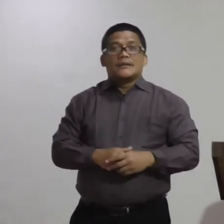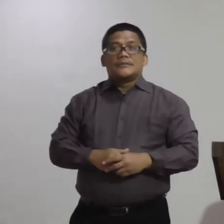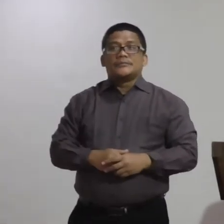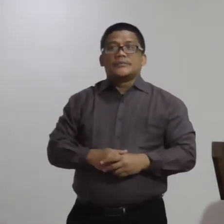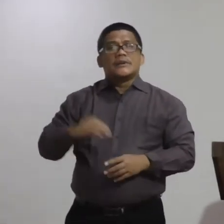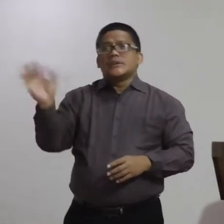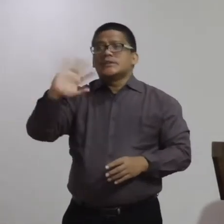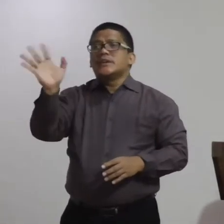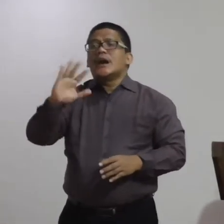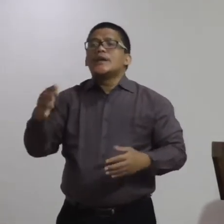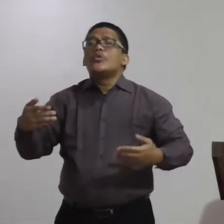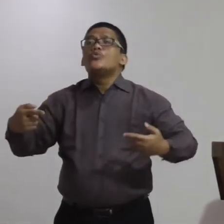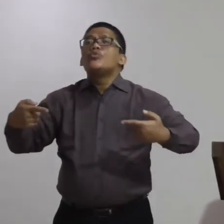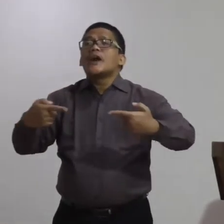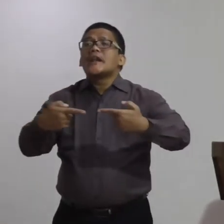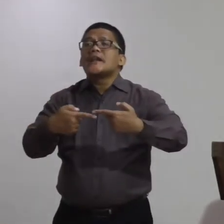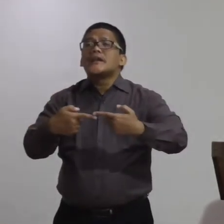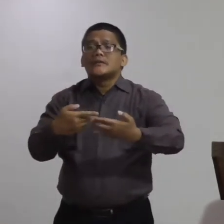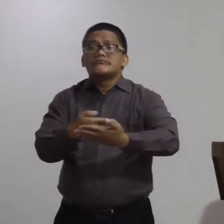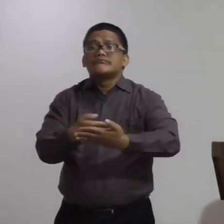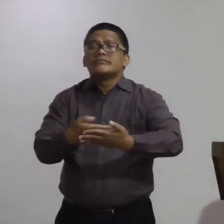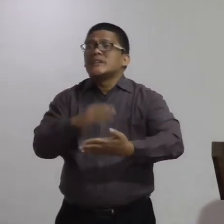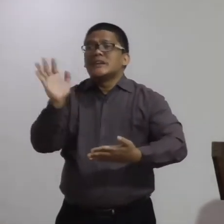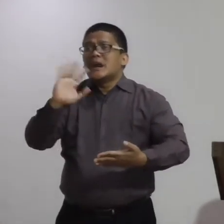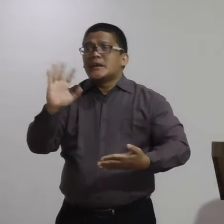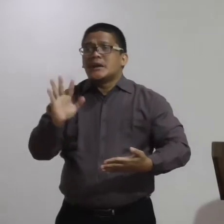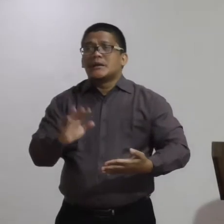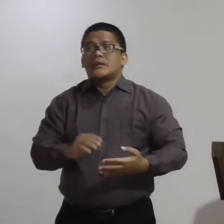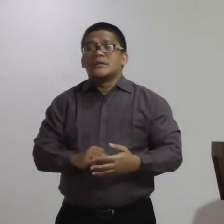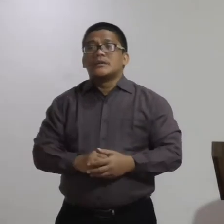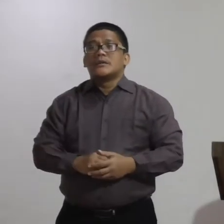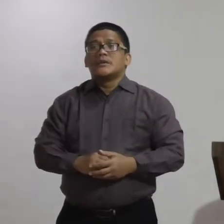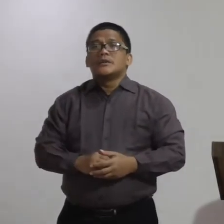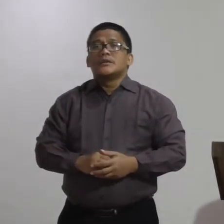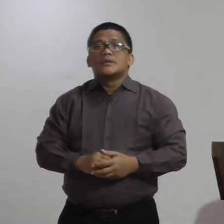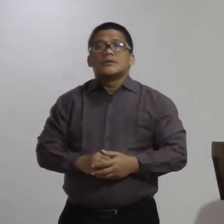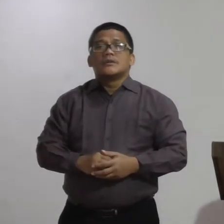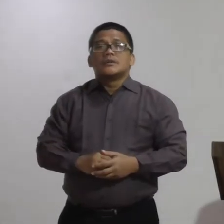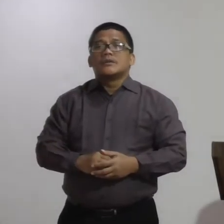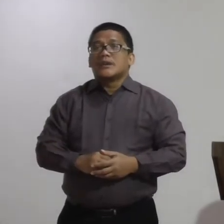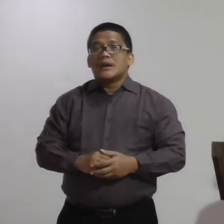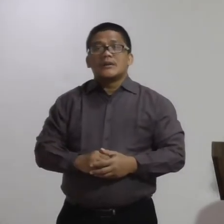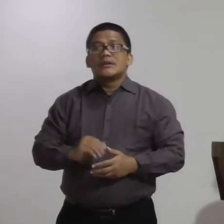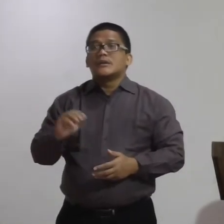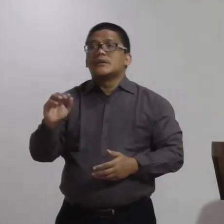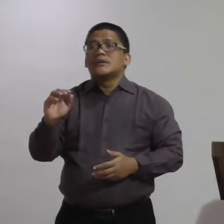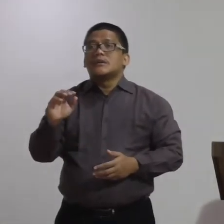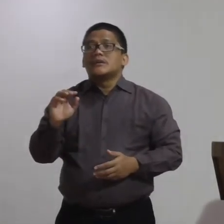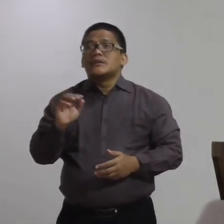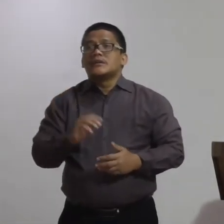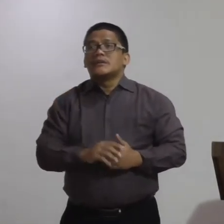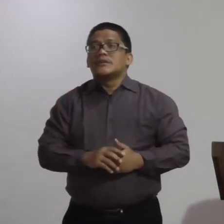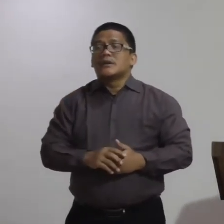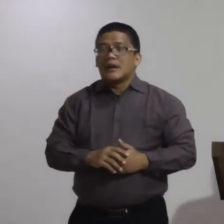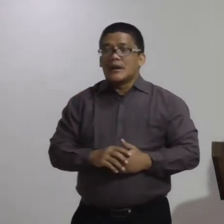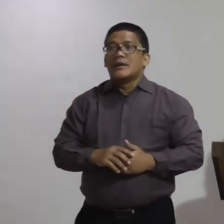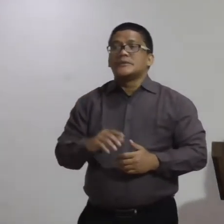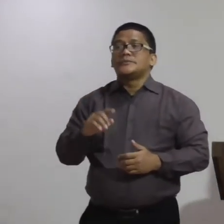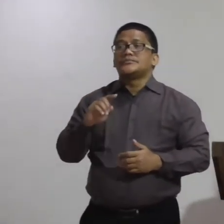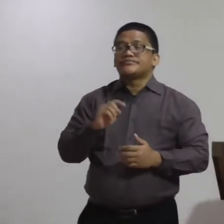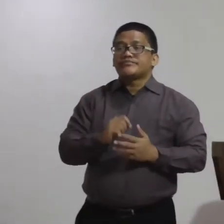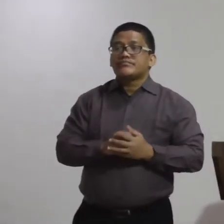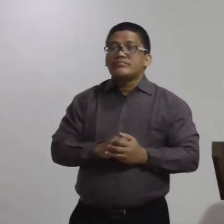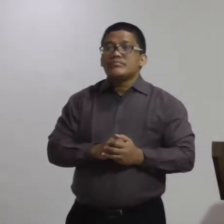tidak ada hubungan lagi, tidak ada harus kalau mereka berkomunikasi harus melalui orang yang Tuhan pilih dan